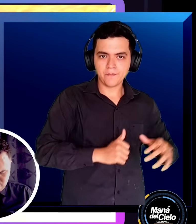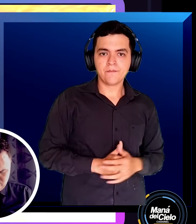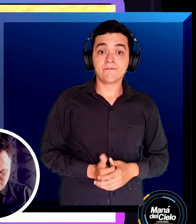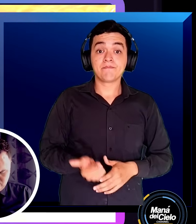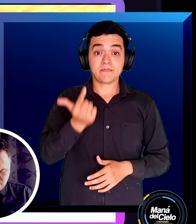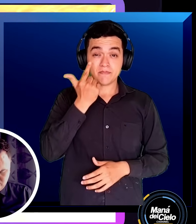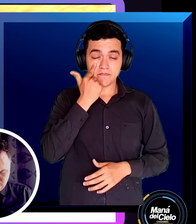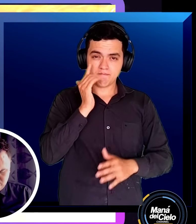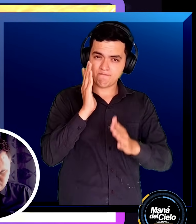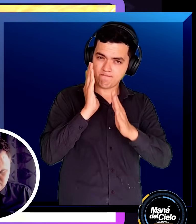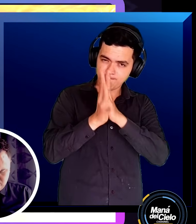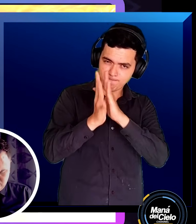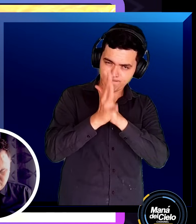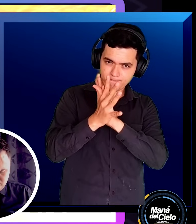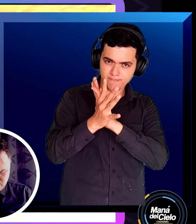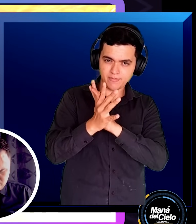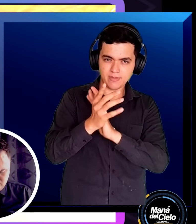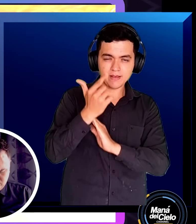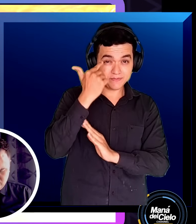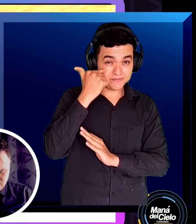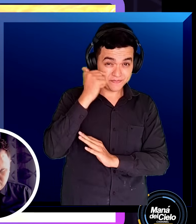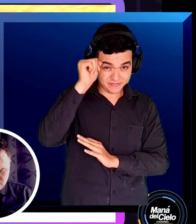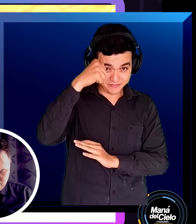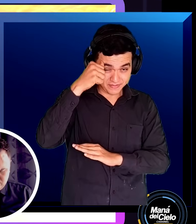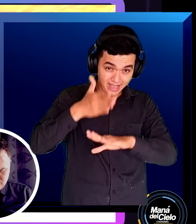ayunan y tus discípulos,